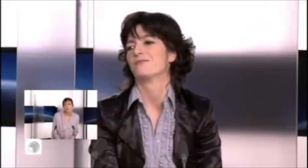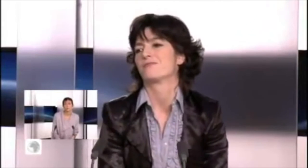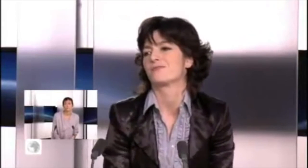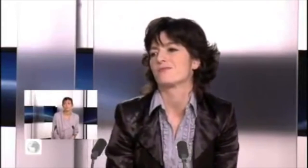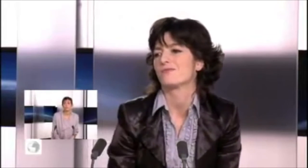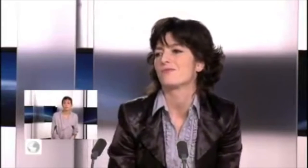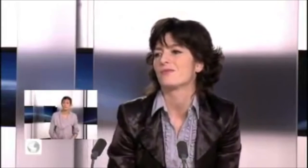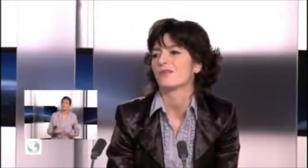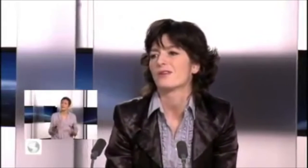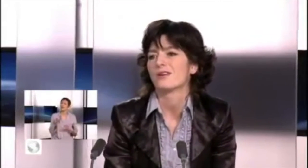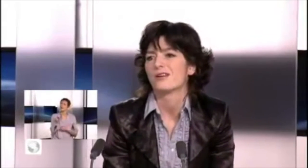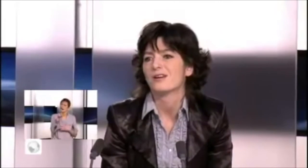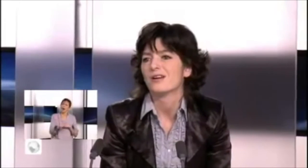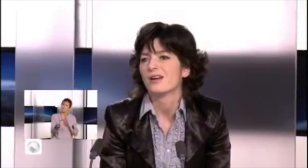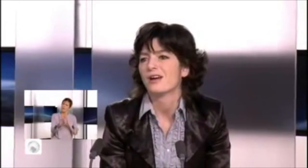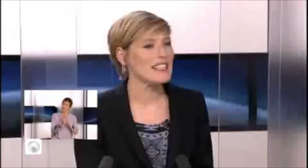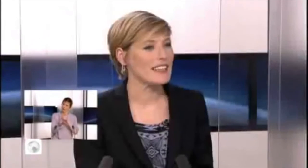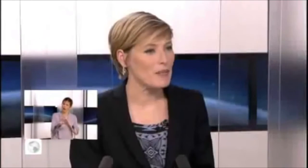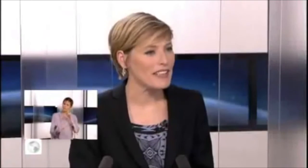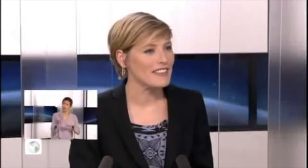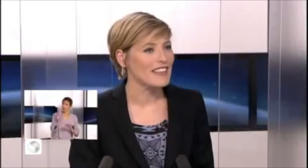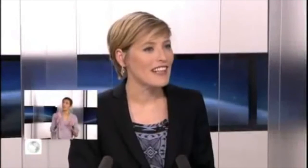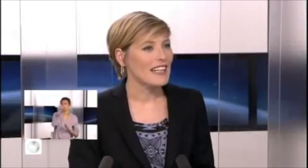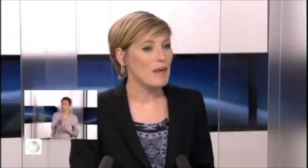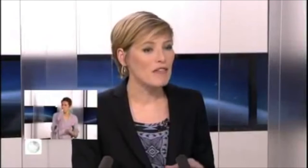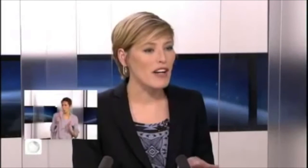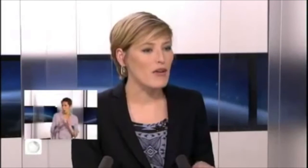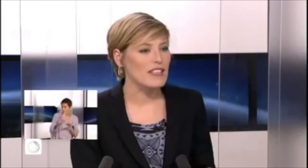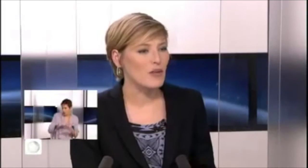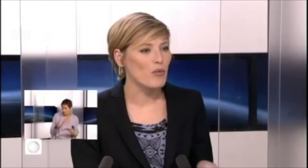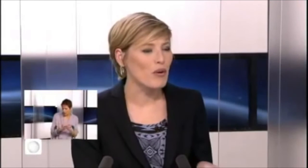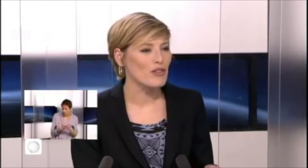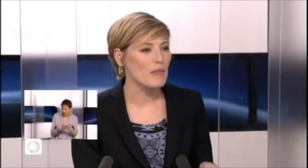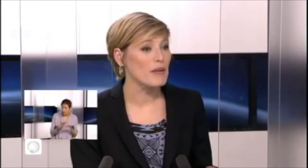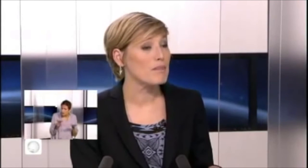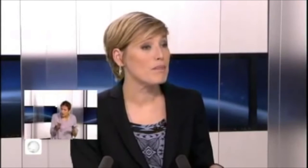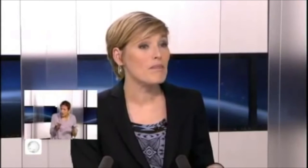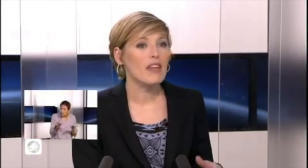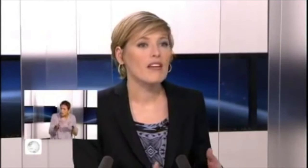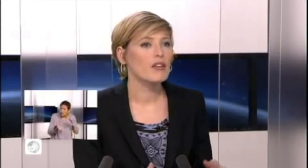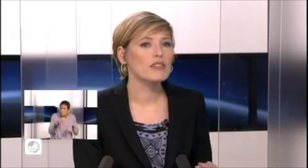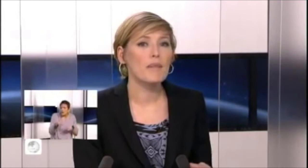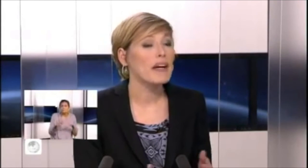Et il y a un personnage très important, justement, dans la pièce, c'est l'interprète. Et parfois, là aussi, on comprend que ça peut être,